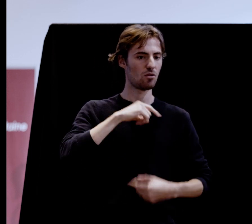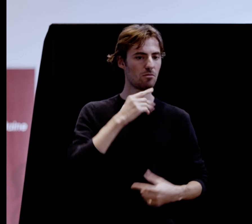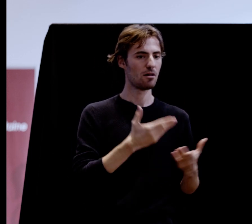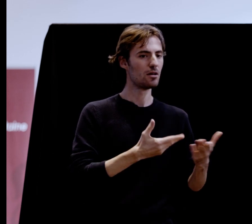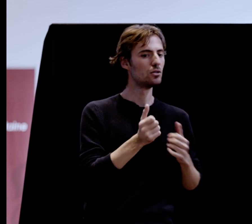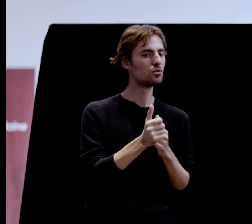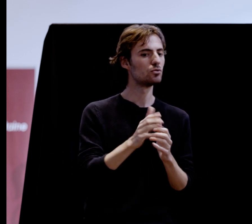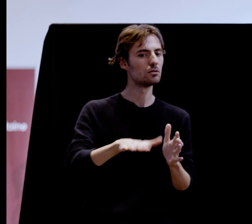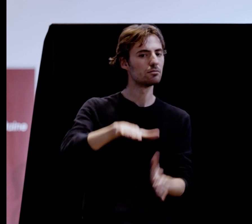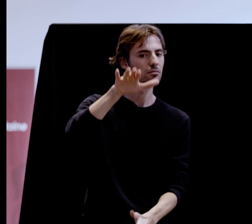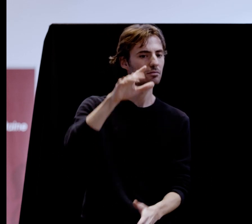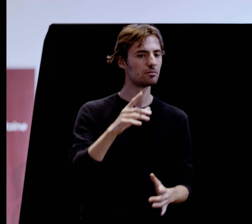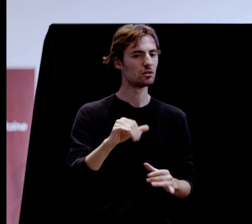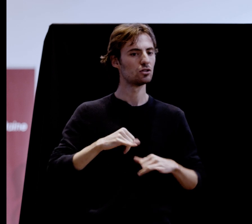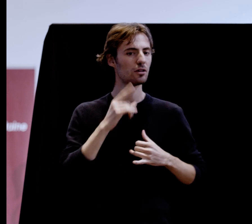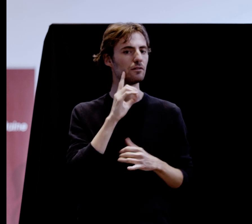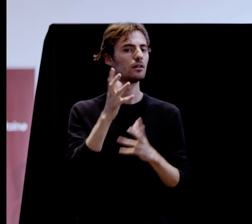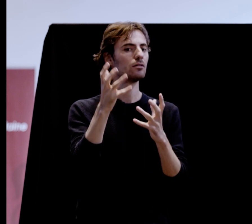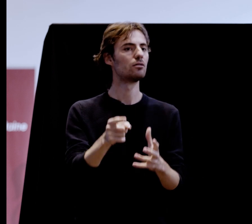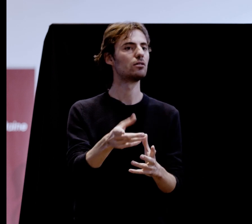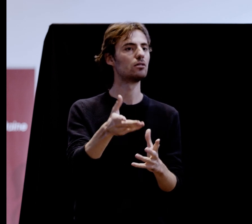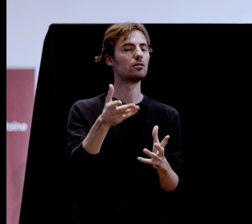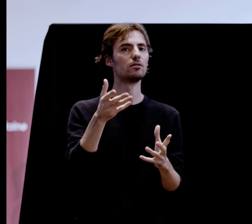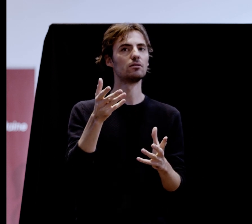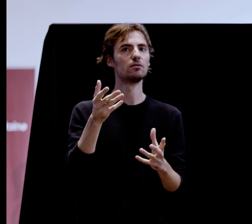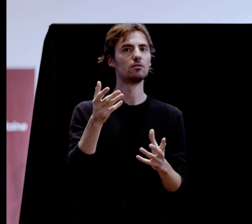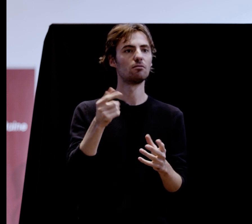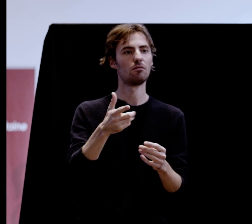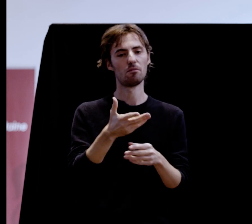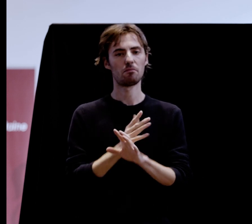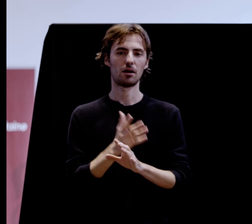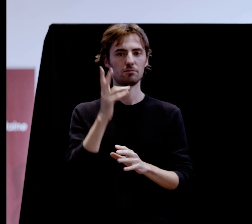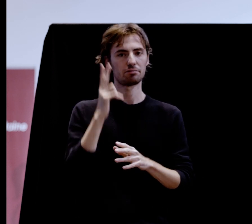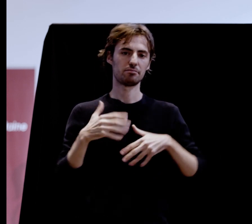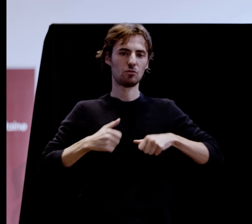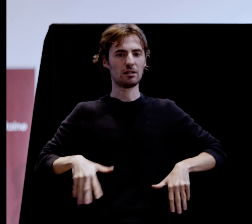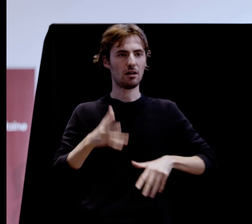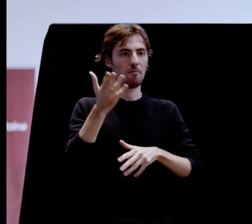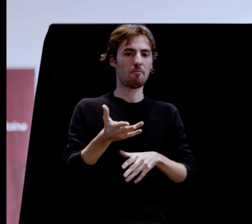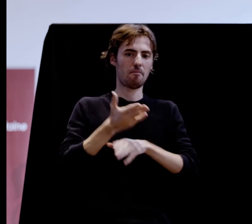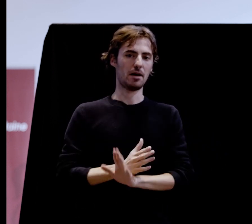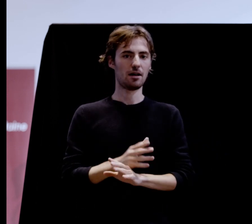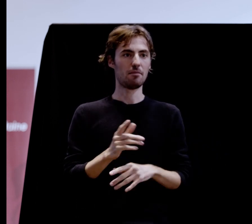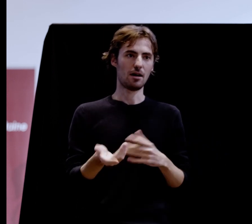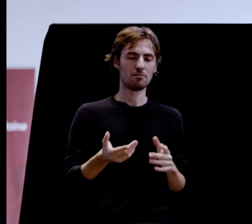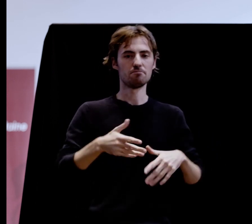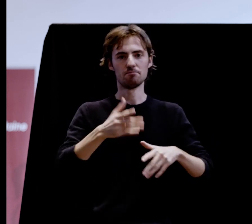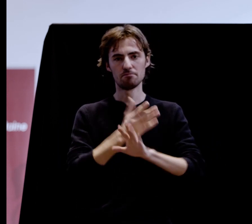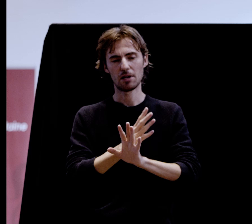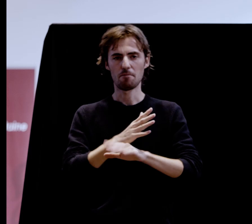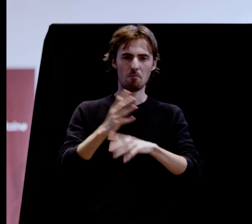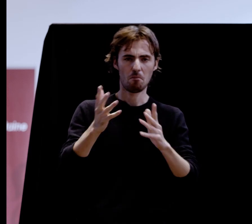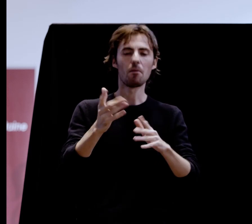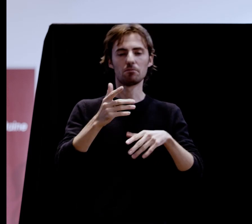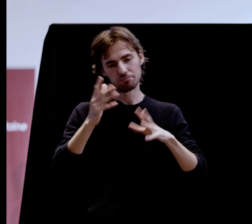fonction également de la jeune fille, de ce qu'elle souhaite, est-ce qu'elle est prête à démarrer cette puberté. Mais il y a un moment, on démarre quand même.